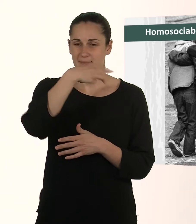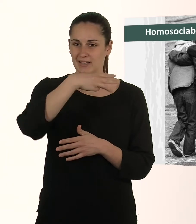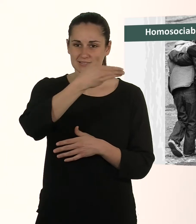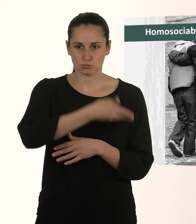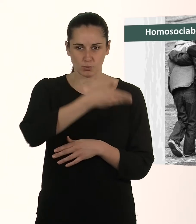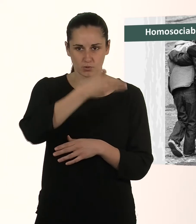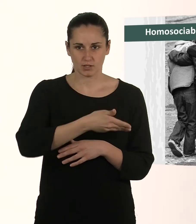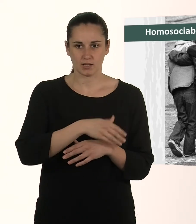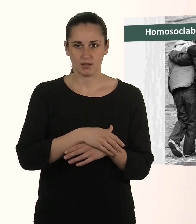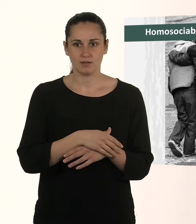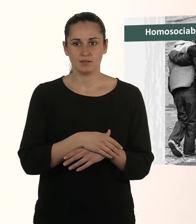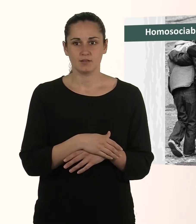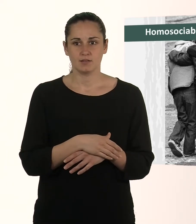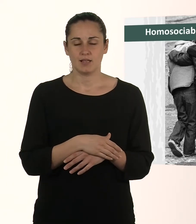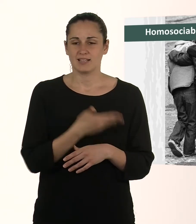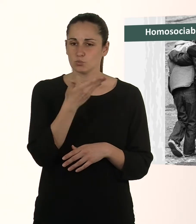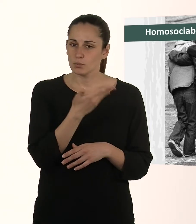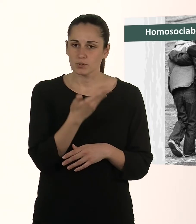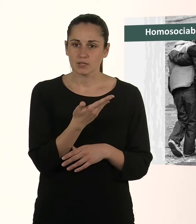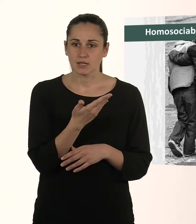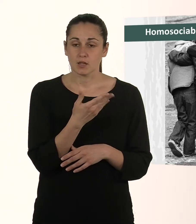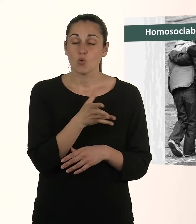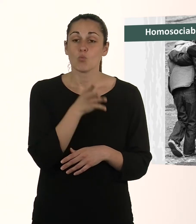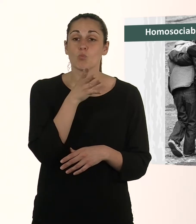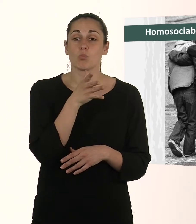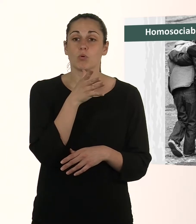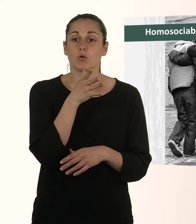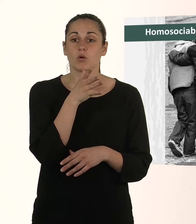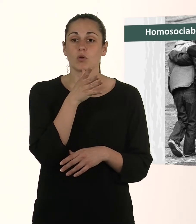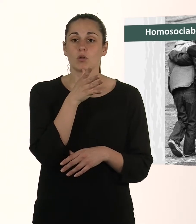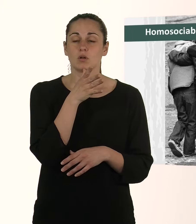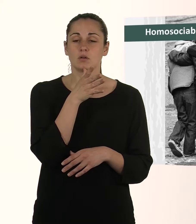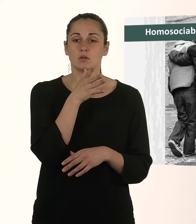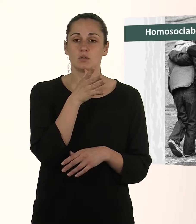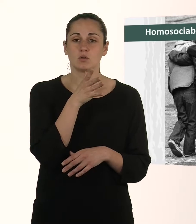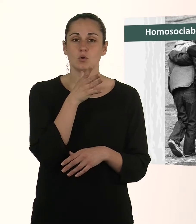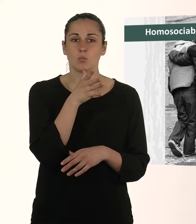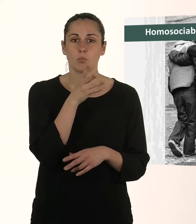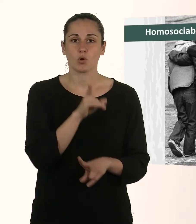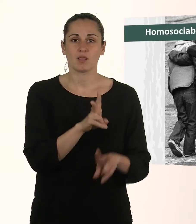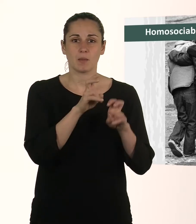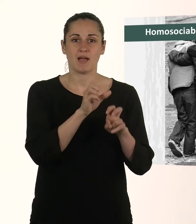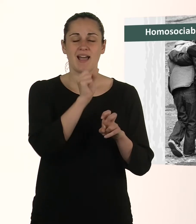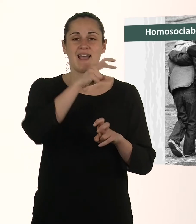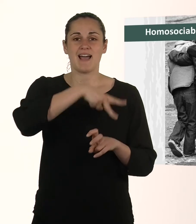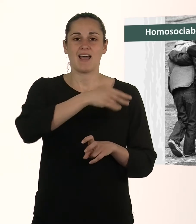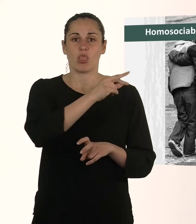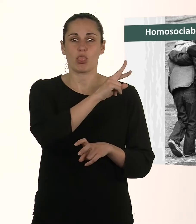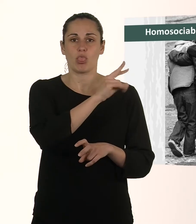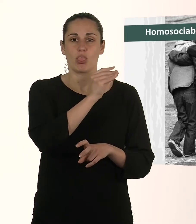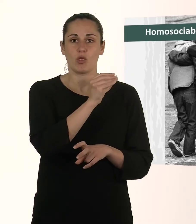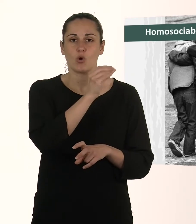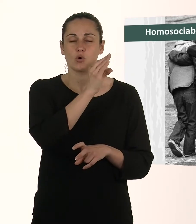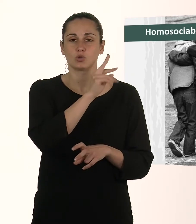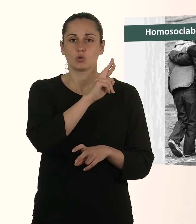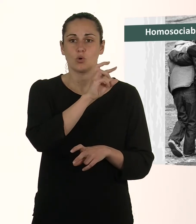ser absolutamente fundamental. No solo el androtropismo que se produce en